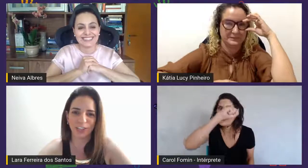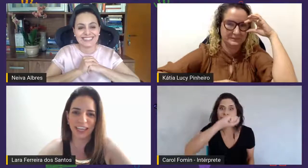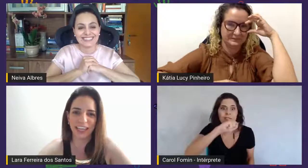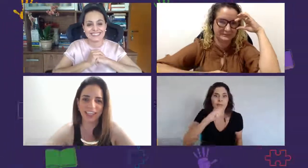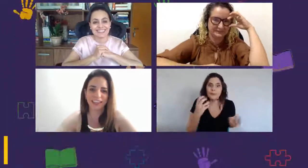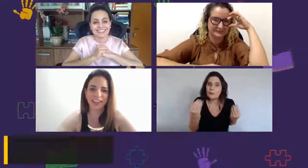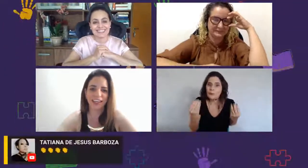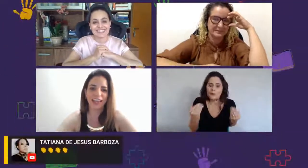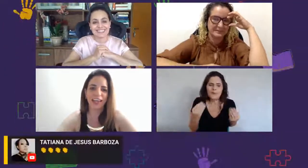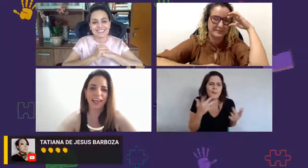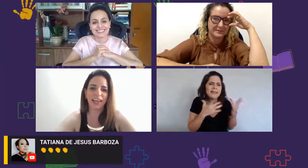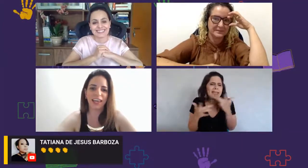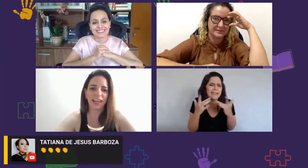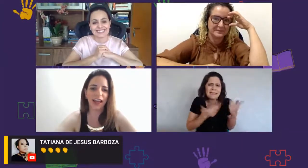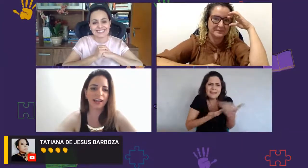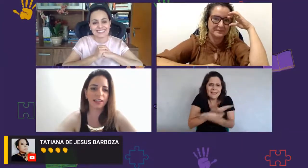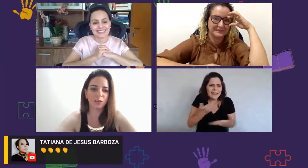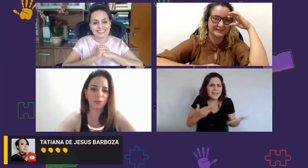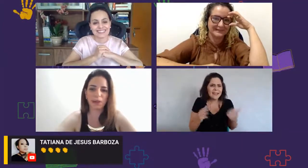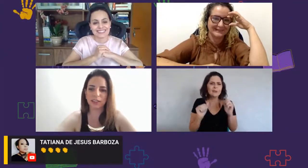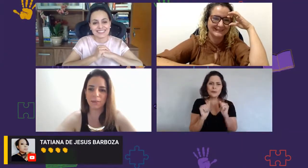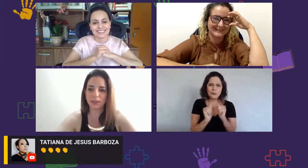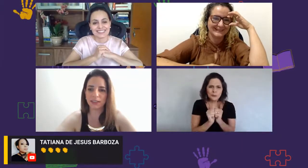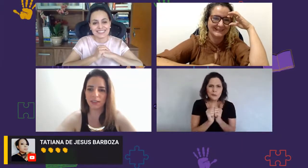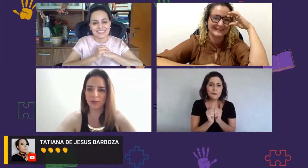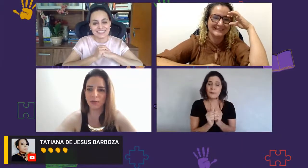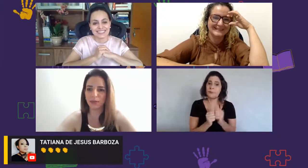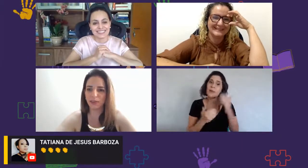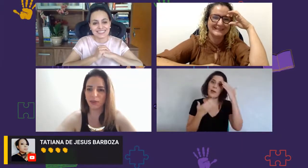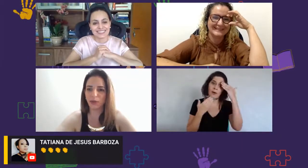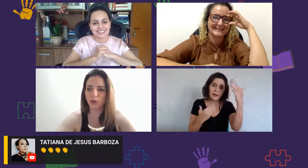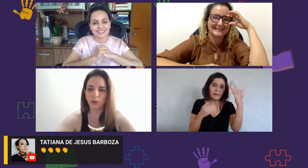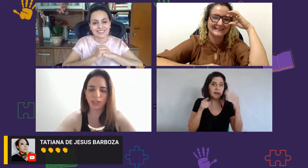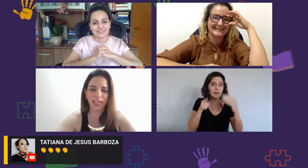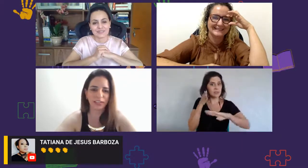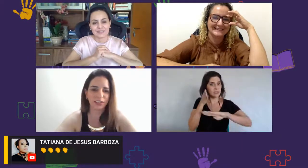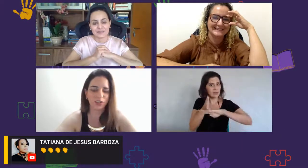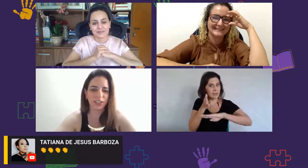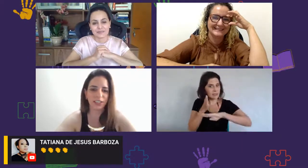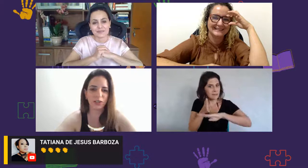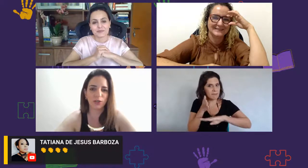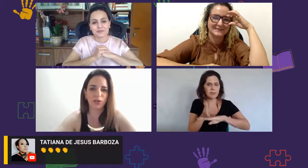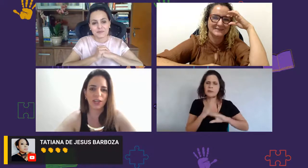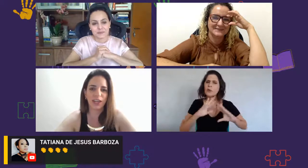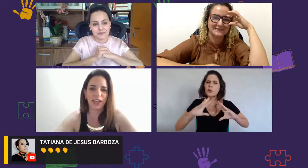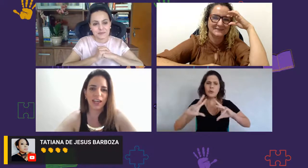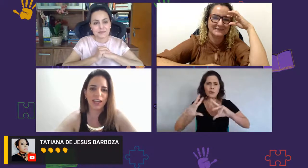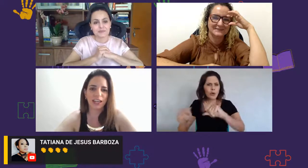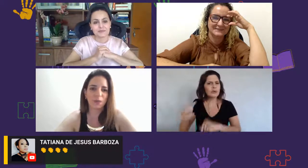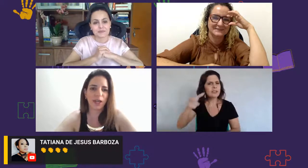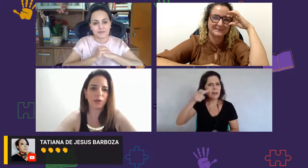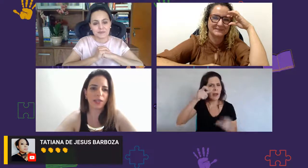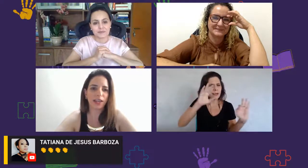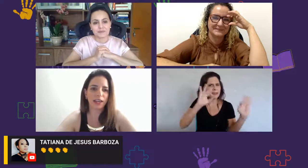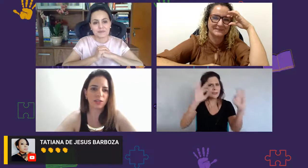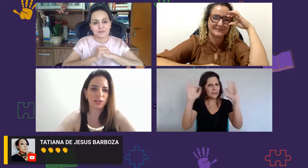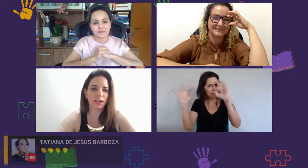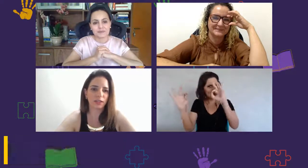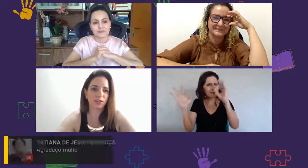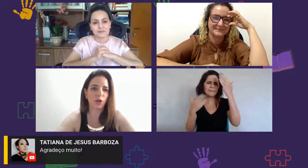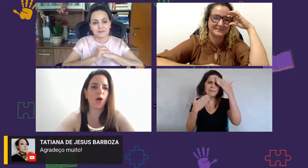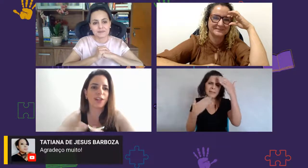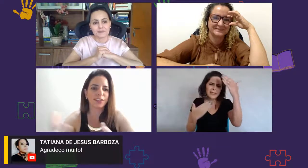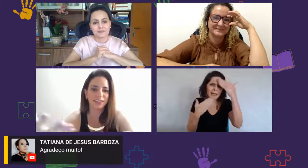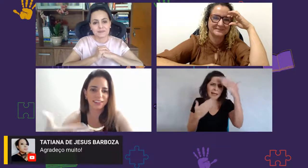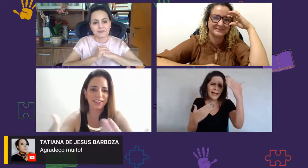com vocês. Agradeço a participação de todo mundo que está assistindo. Espero que